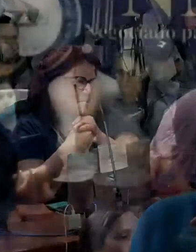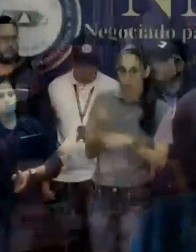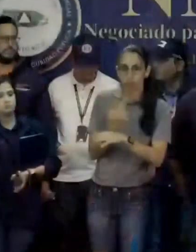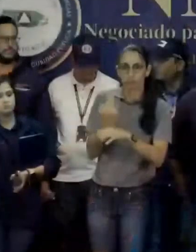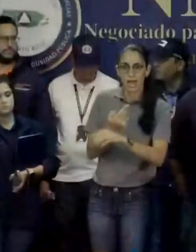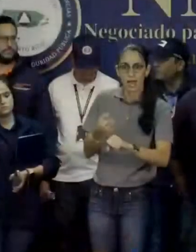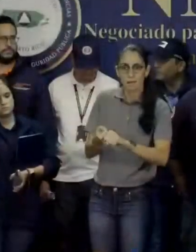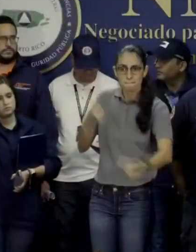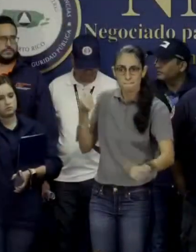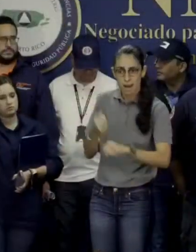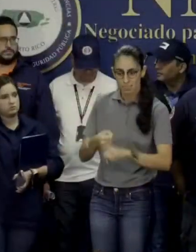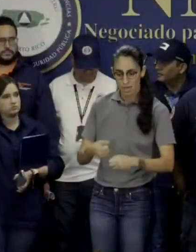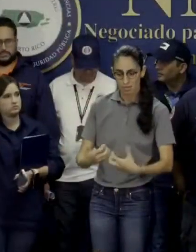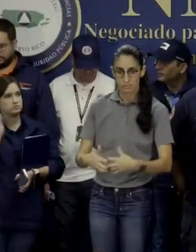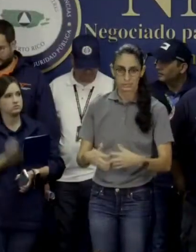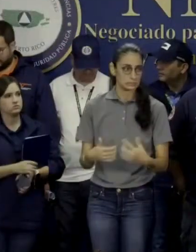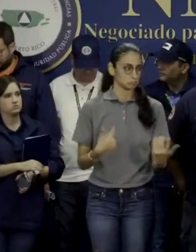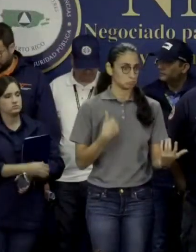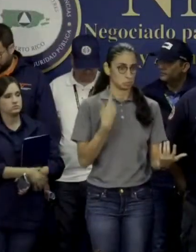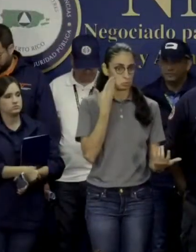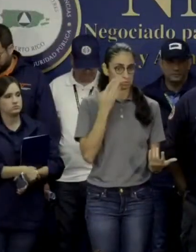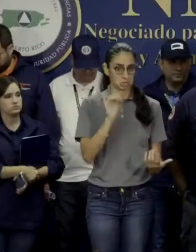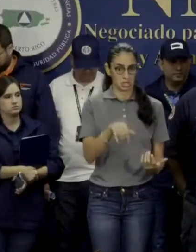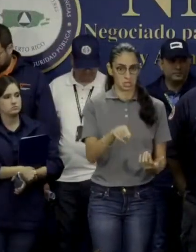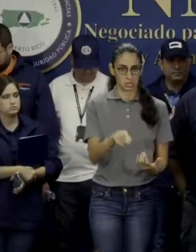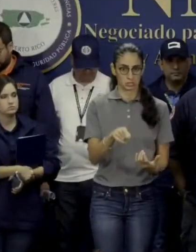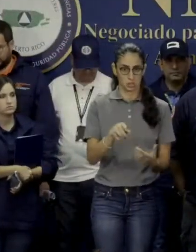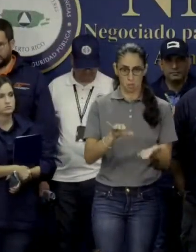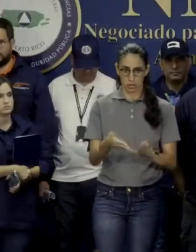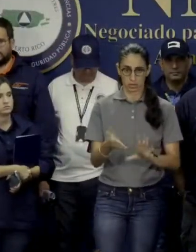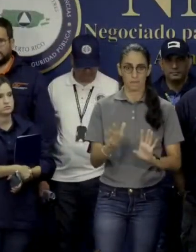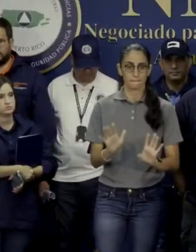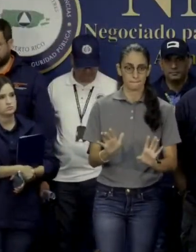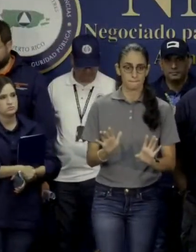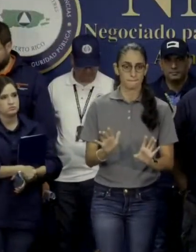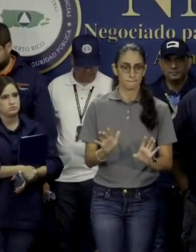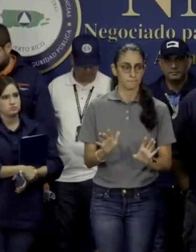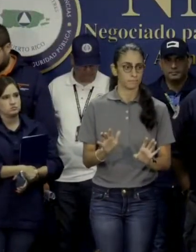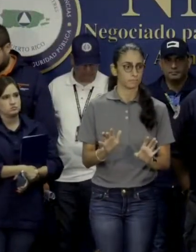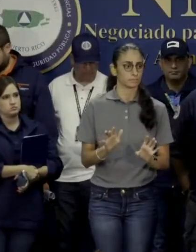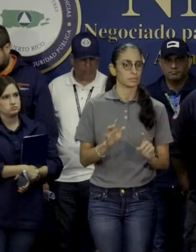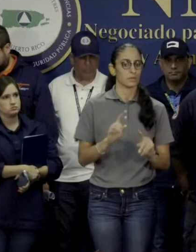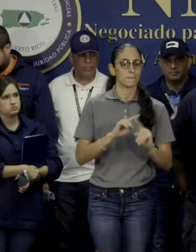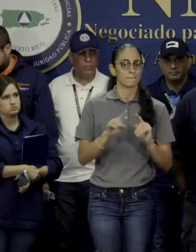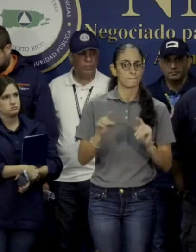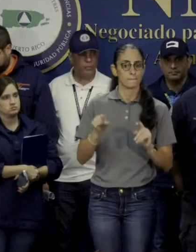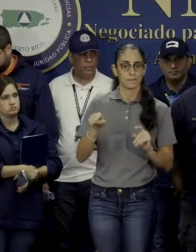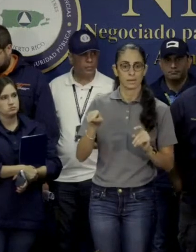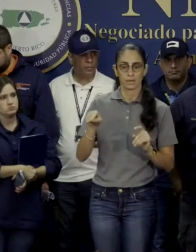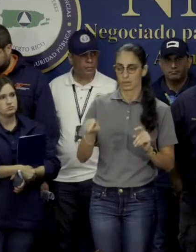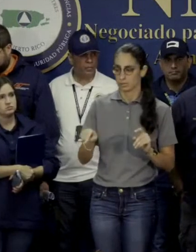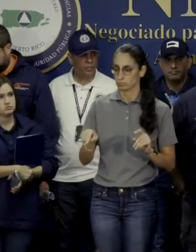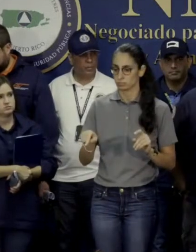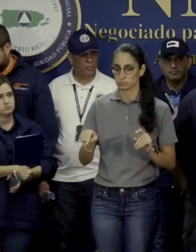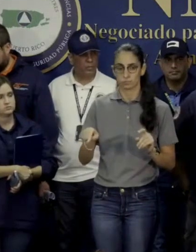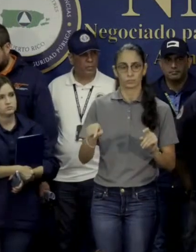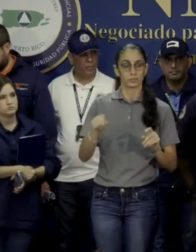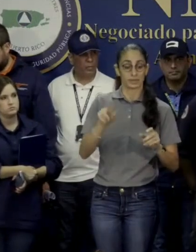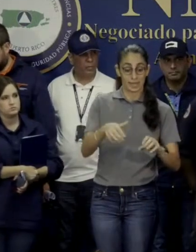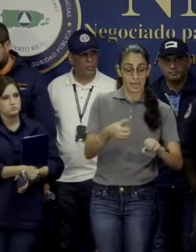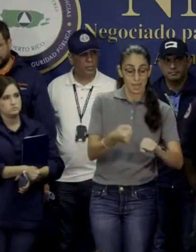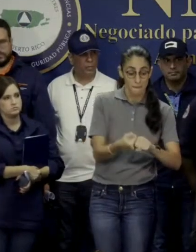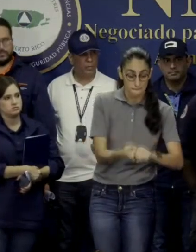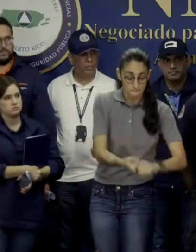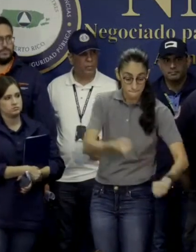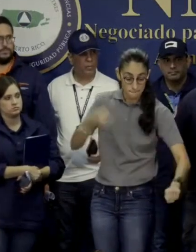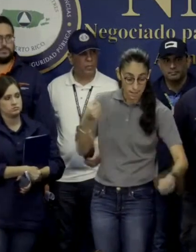Bueno, ese dato, no tengo datos adicionales relacionados a esa muerte. Lo que le pedimos a las personas, como siempre se ha dicho, que las plantas eléctricas